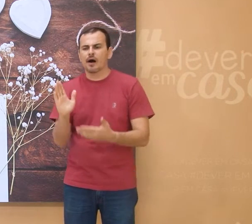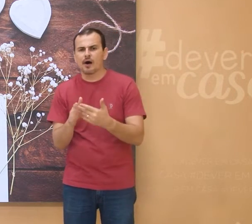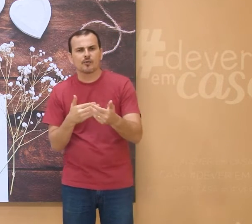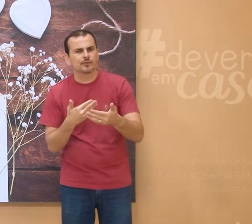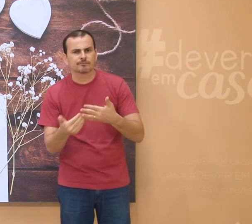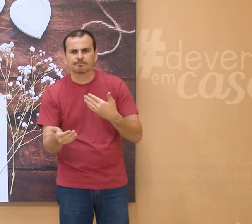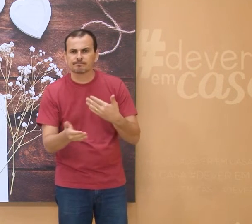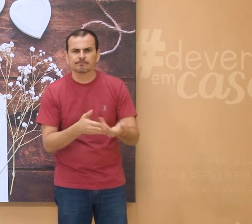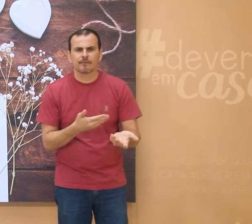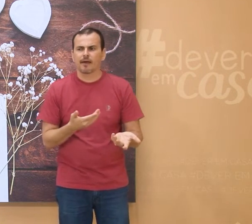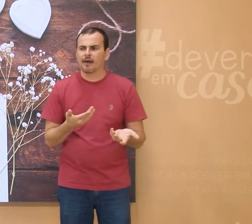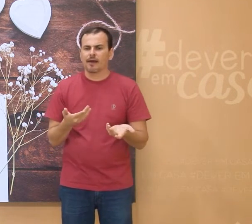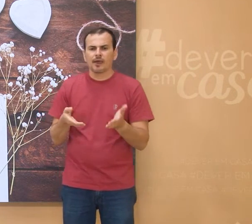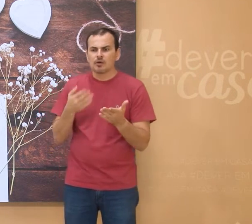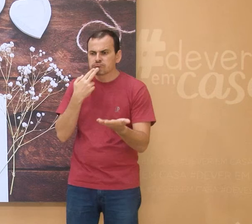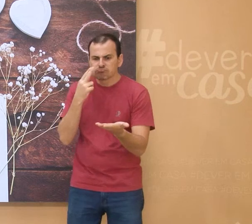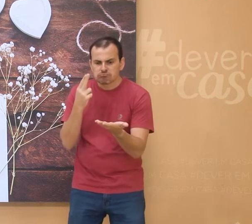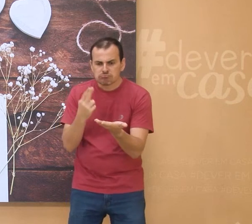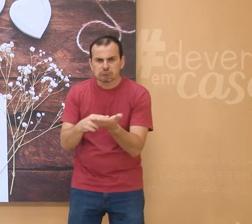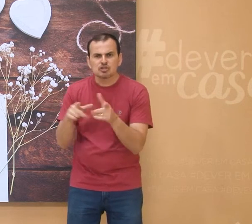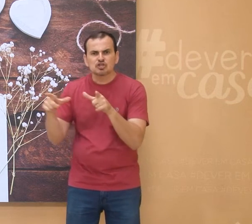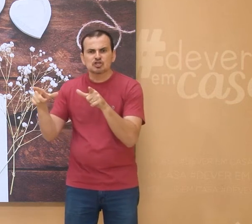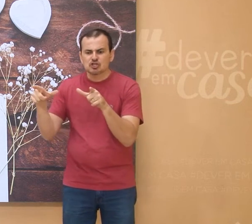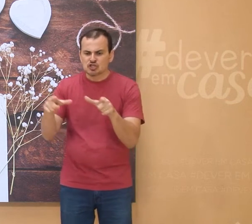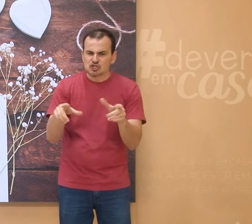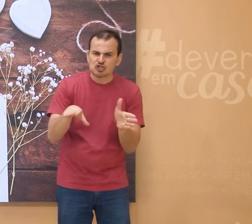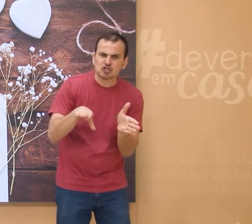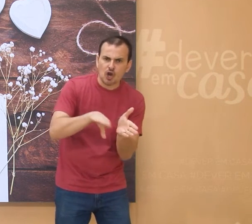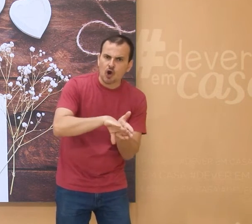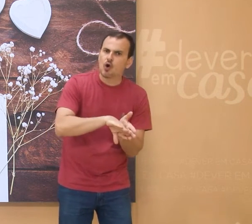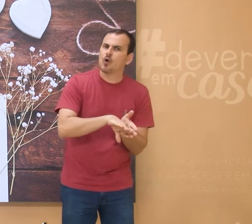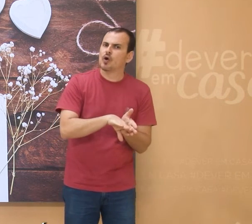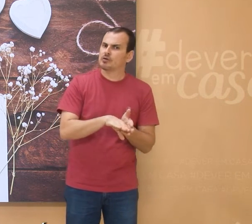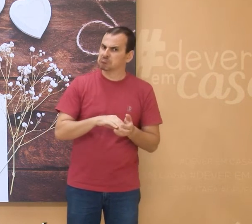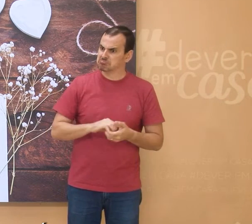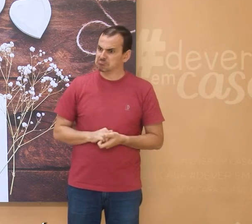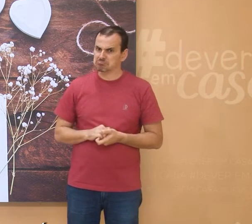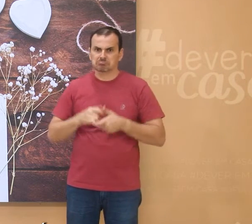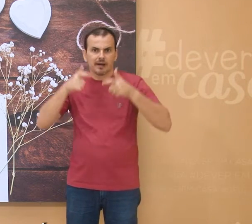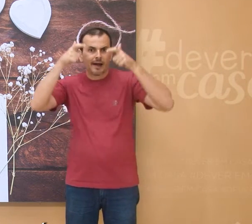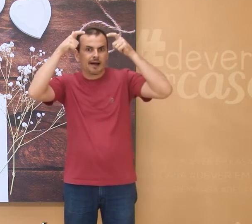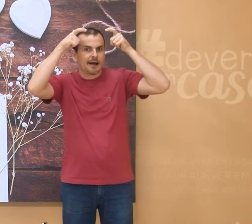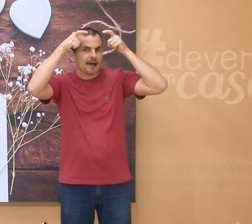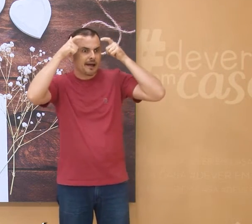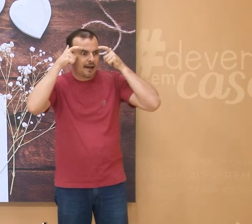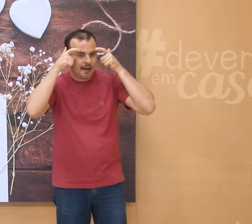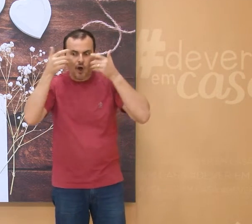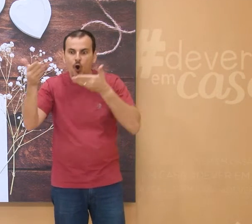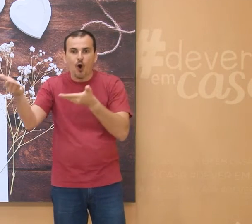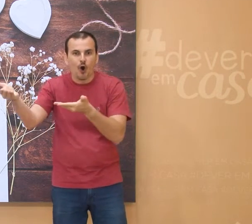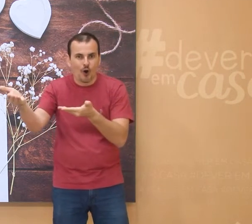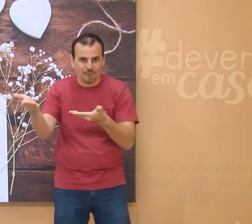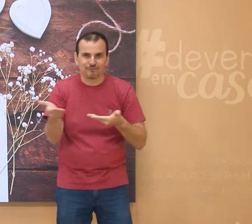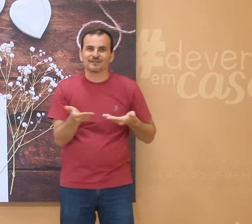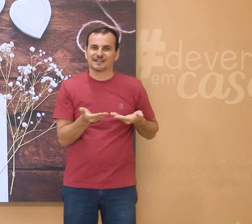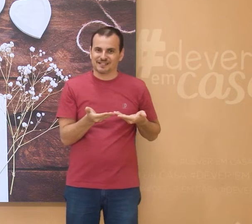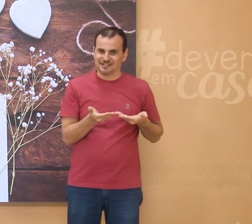Certo dia, chegou uma carta. Era um convite do príncipe para um grande